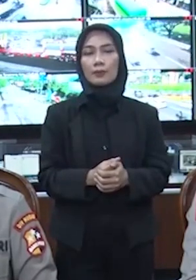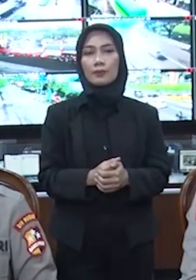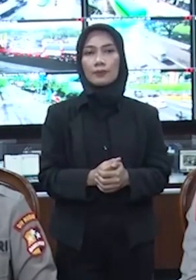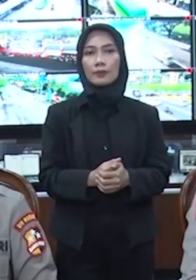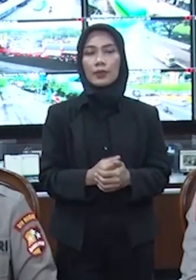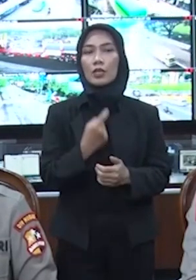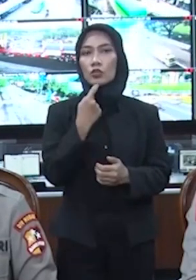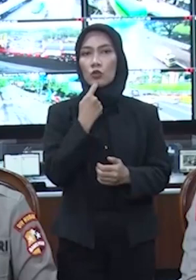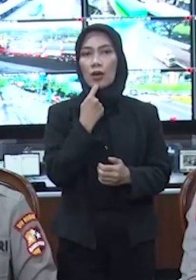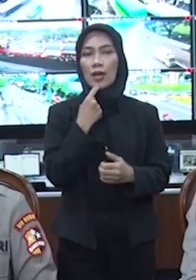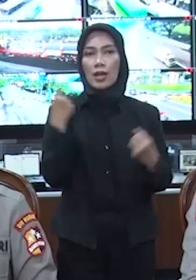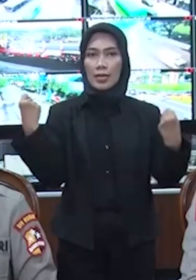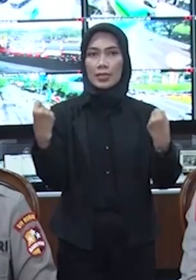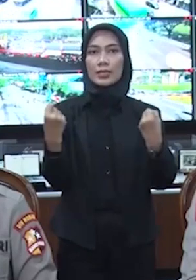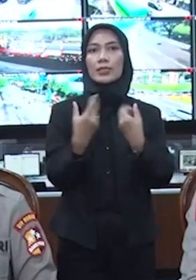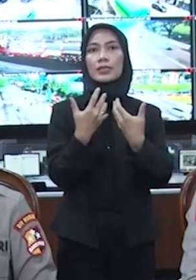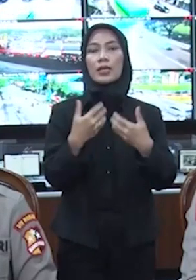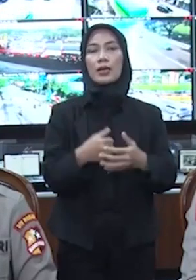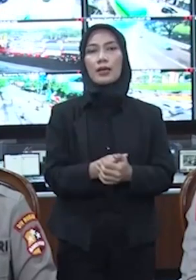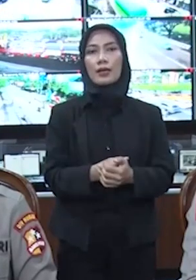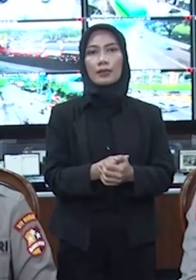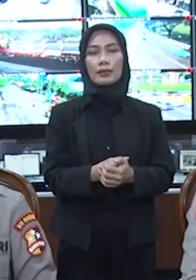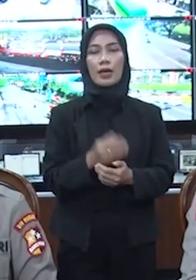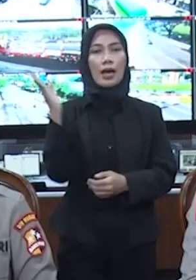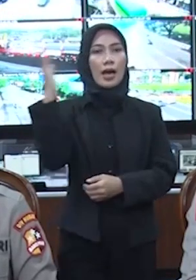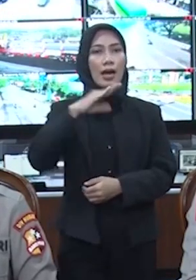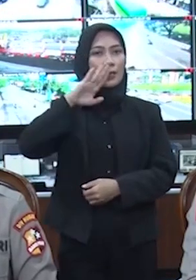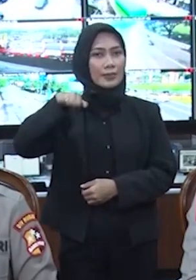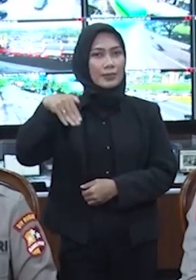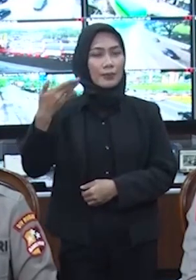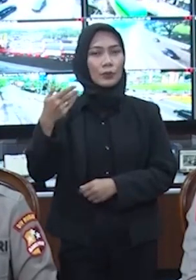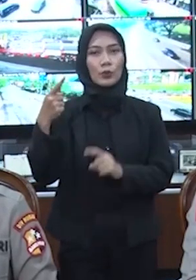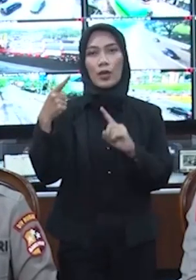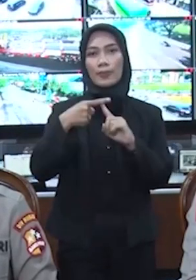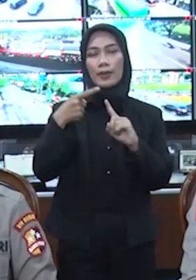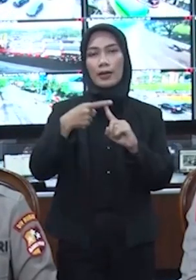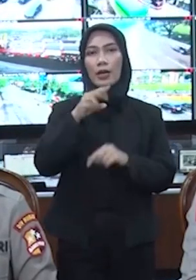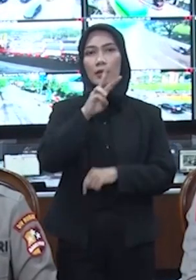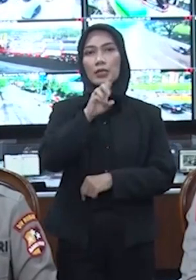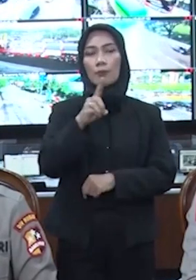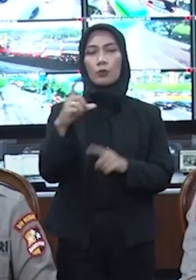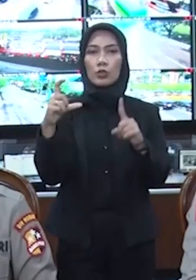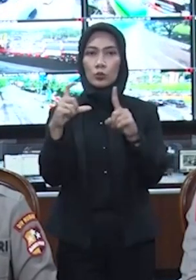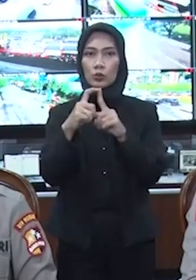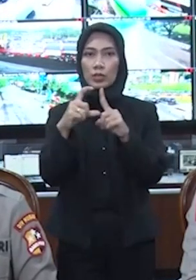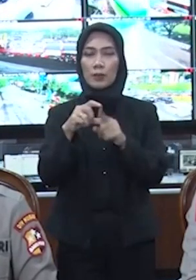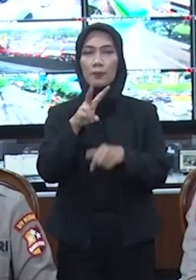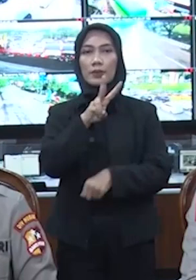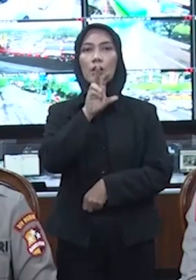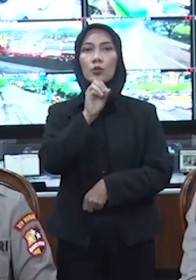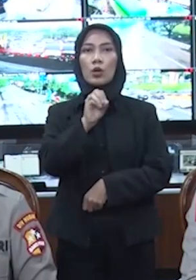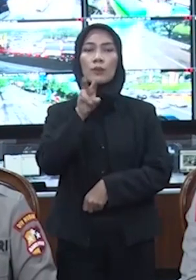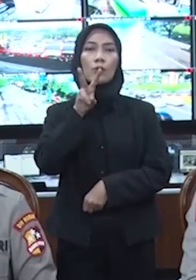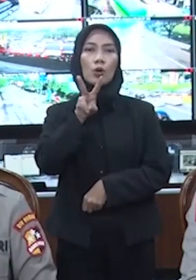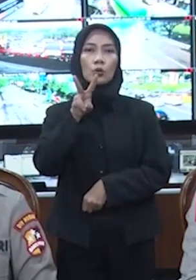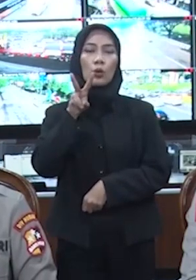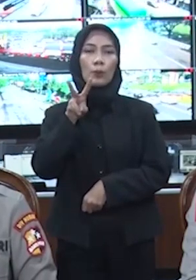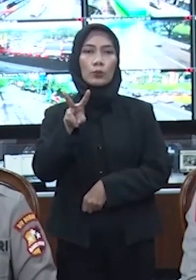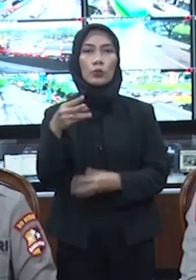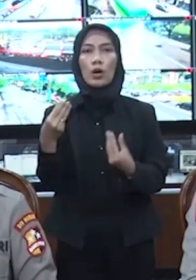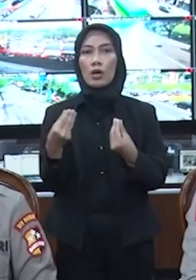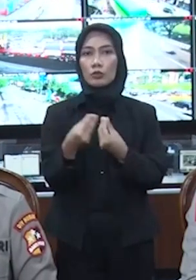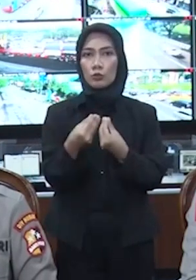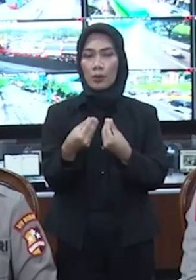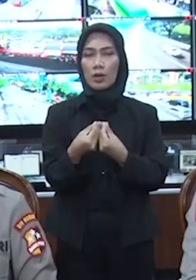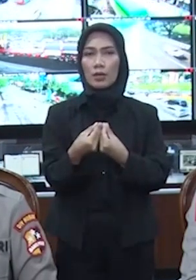data kecelakaan lalu lintas pada hari Sabtu tanggal 31 Desember 2022 sebanyak